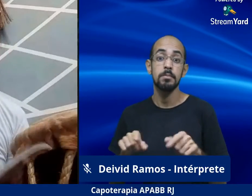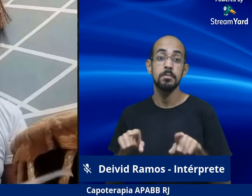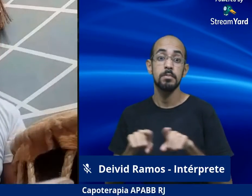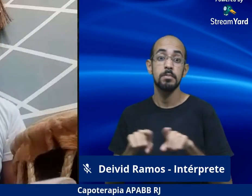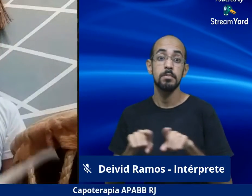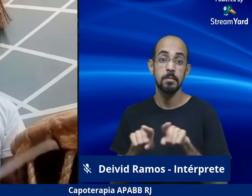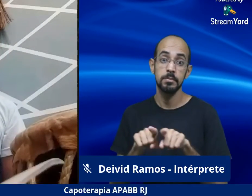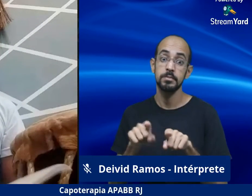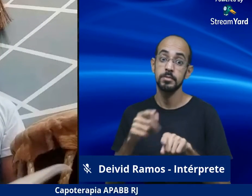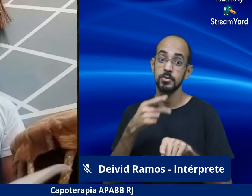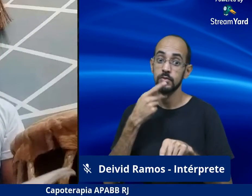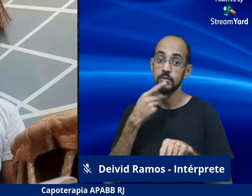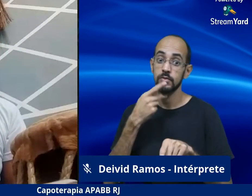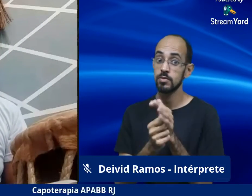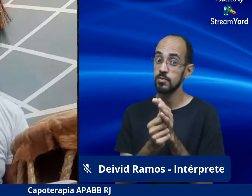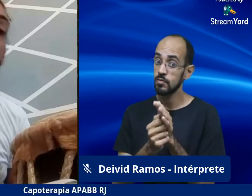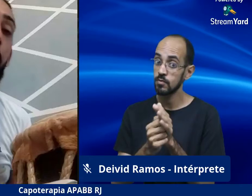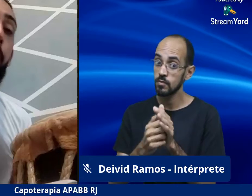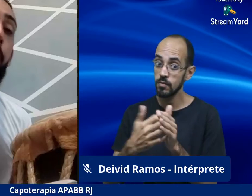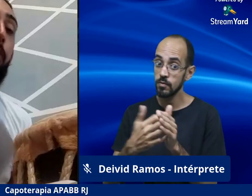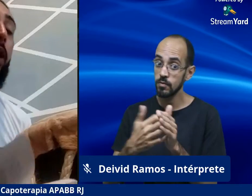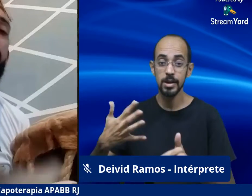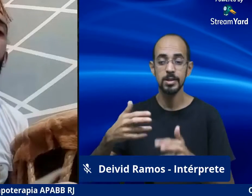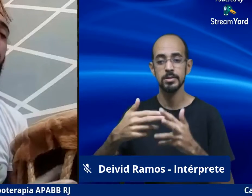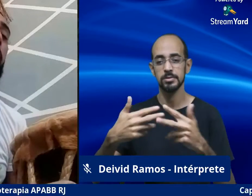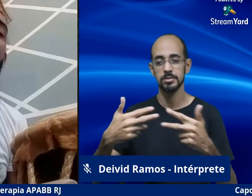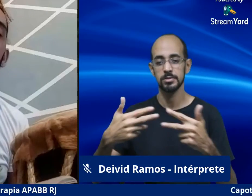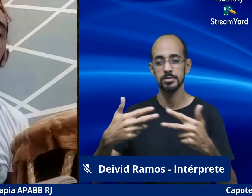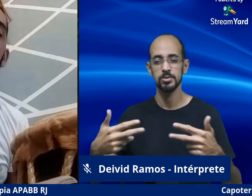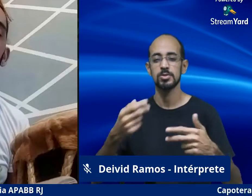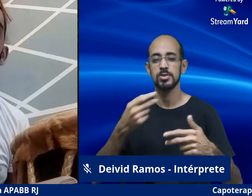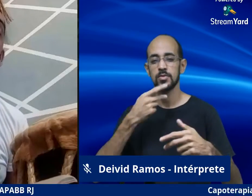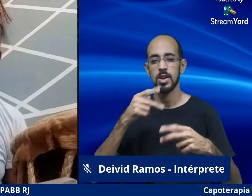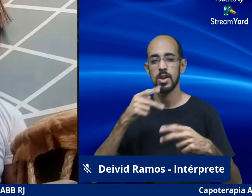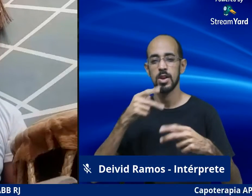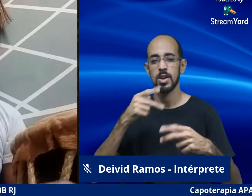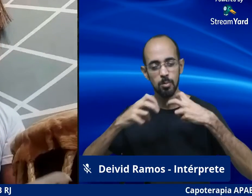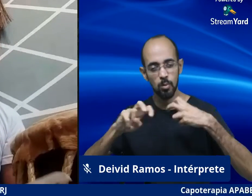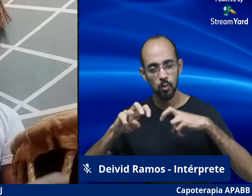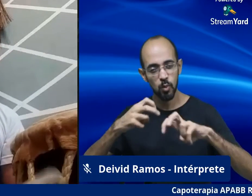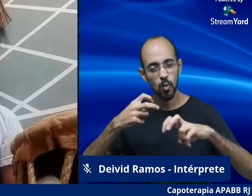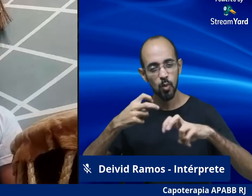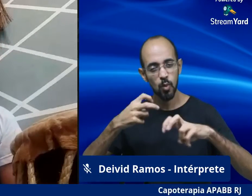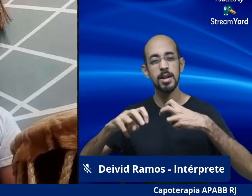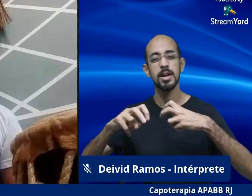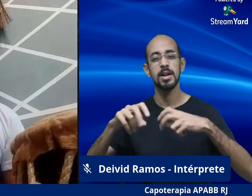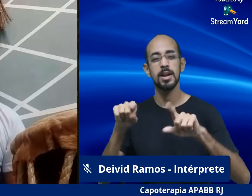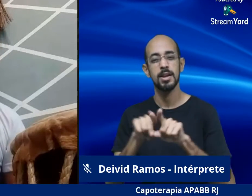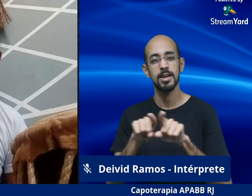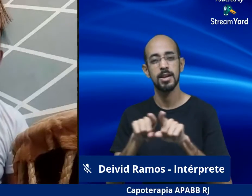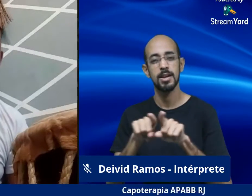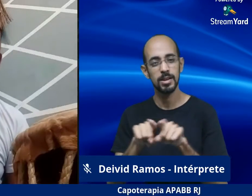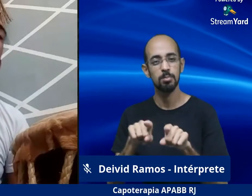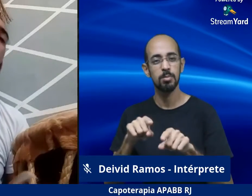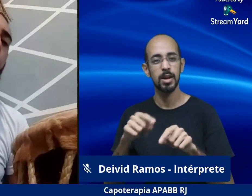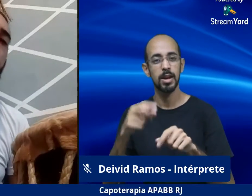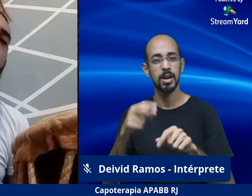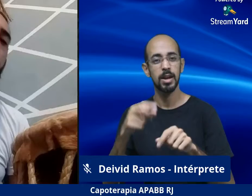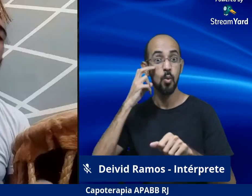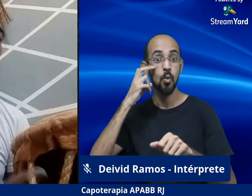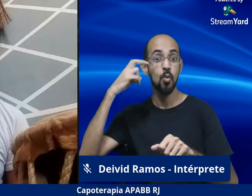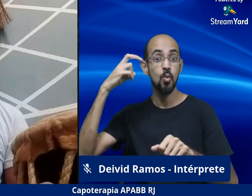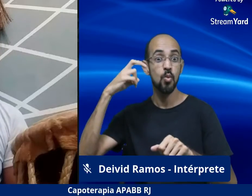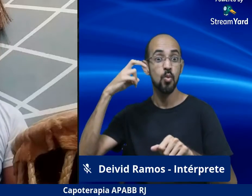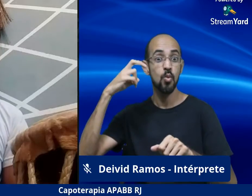coisas hoje, né? A gente falou um pouquinho da capoeira, a gente falou dessas manifestações que ela traz, como o maculelê, cantamos